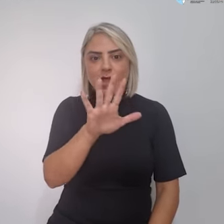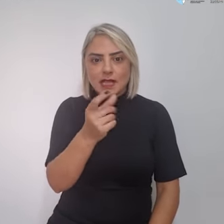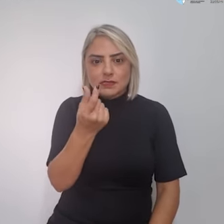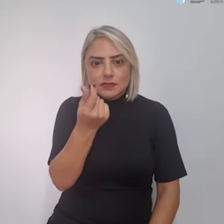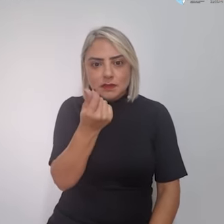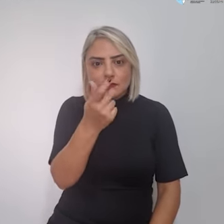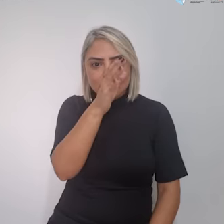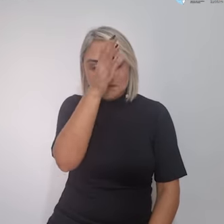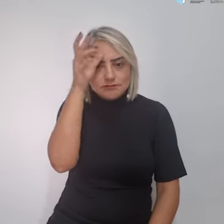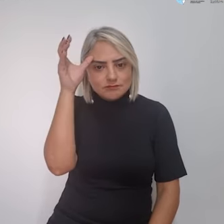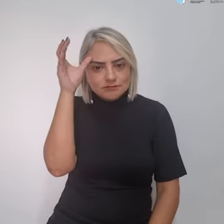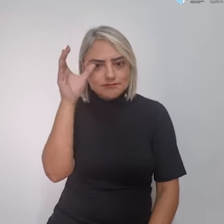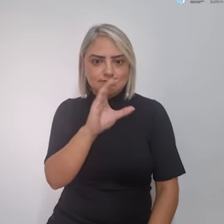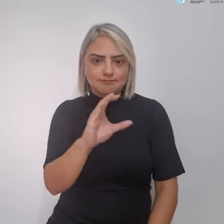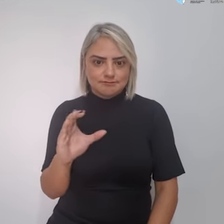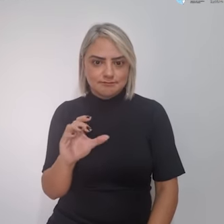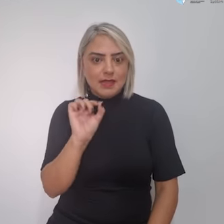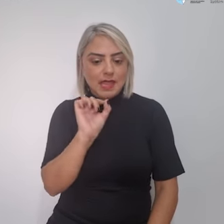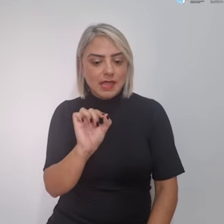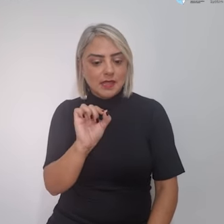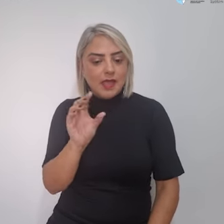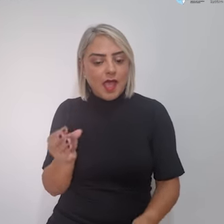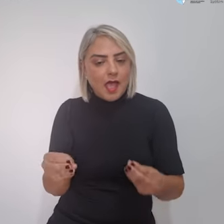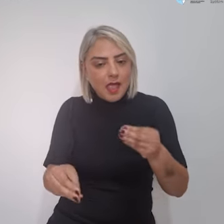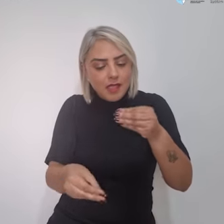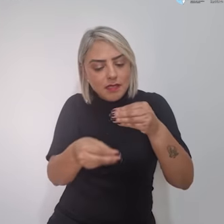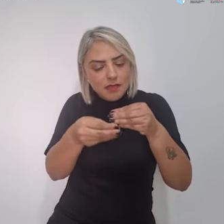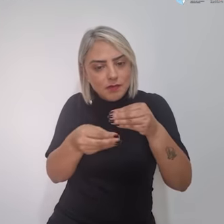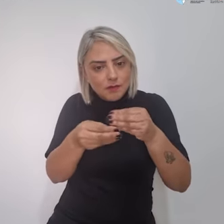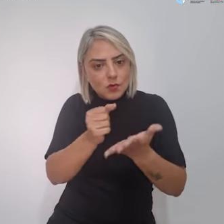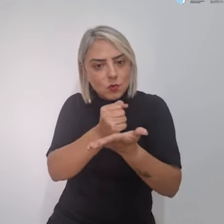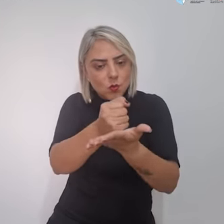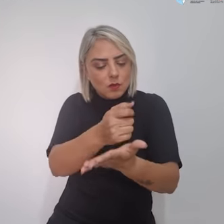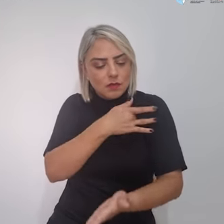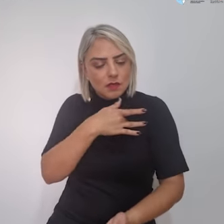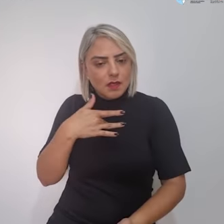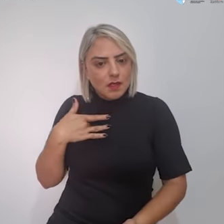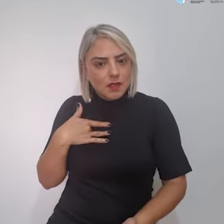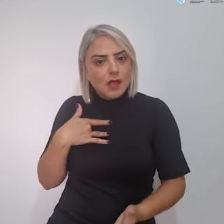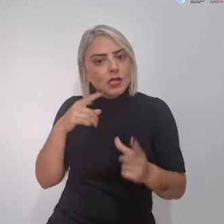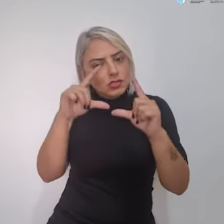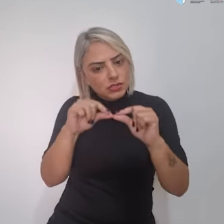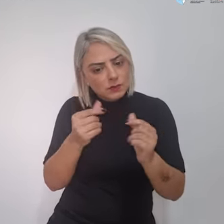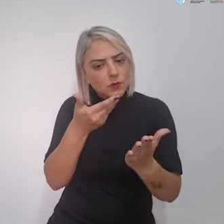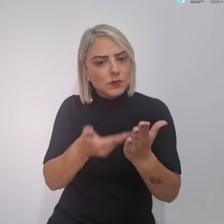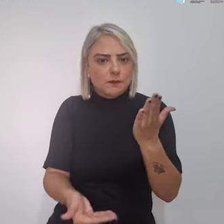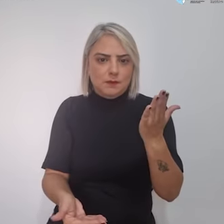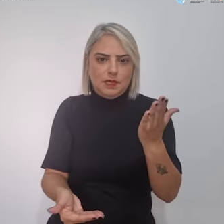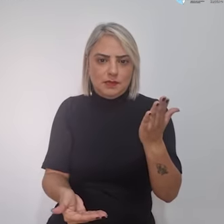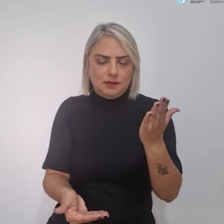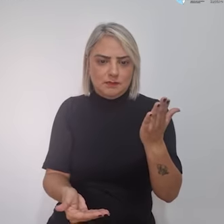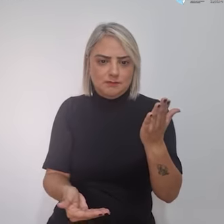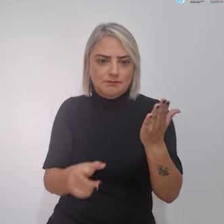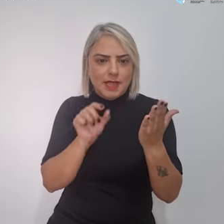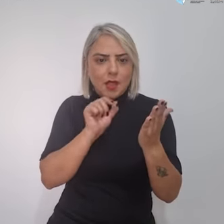Consumidor, e que a incorporação do auxílio saúde mitiga essa perda, sendo uma das pautas de